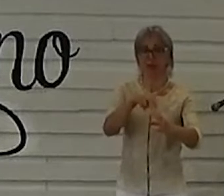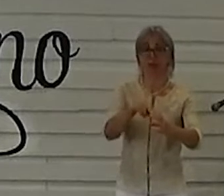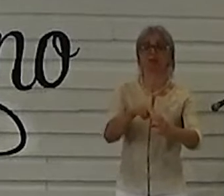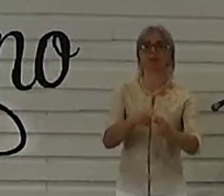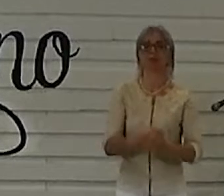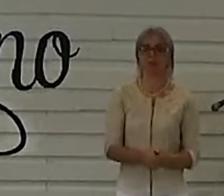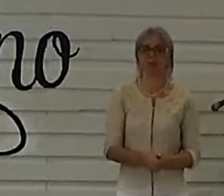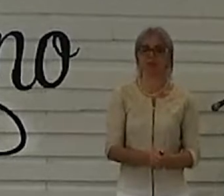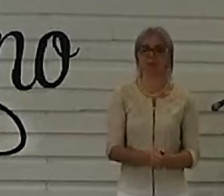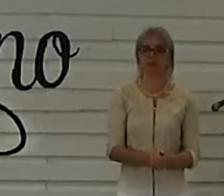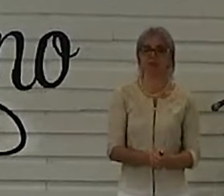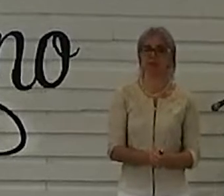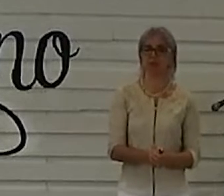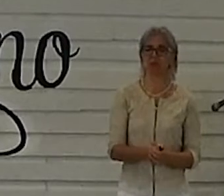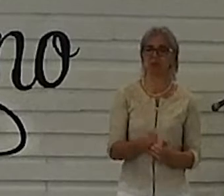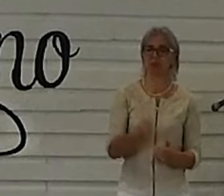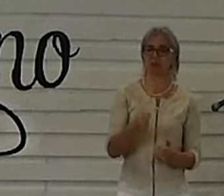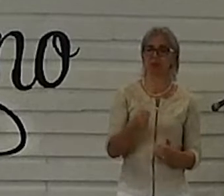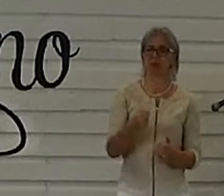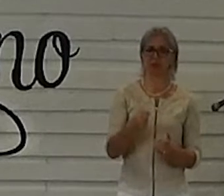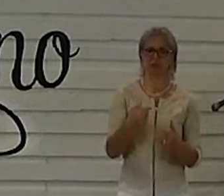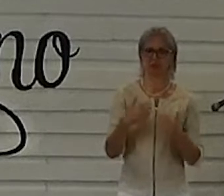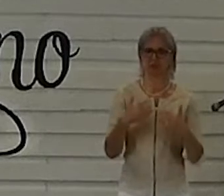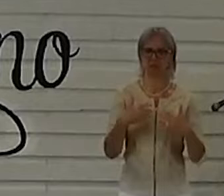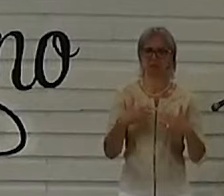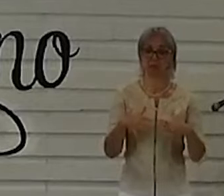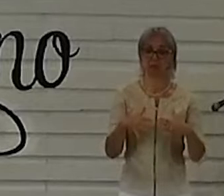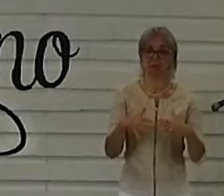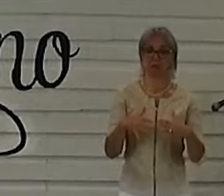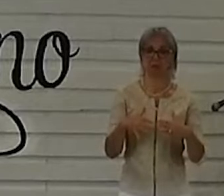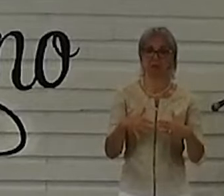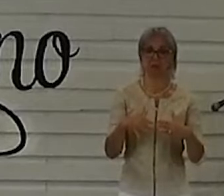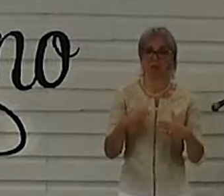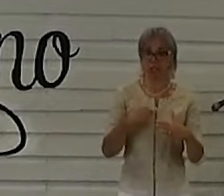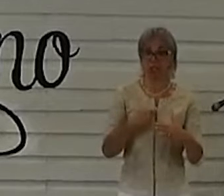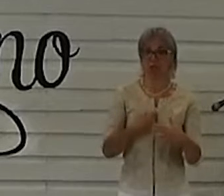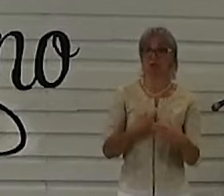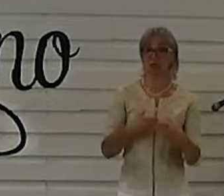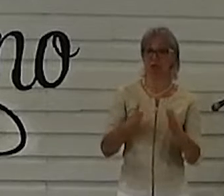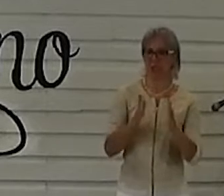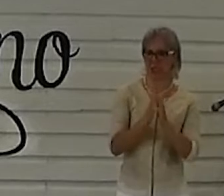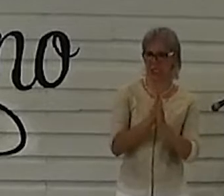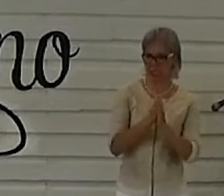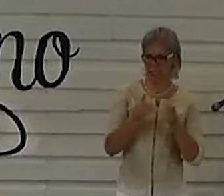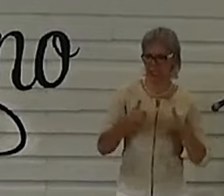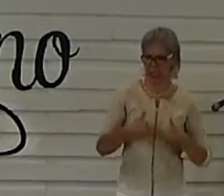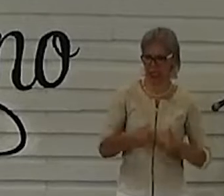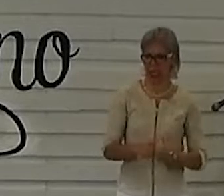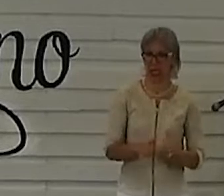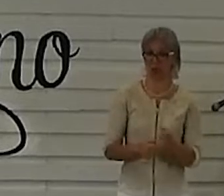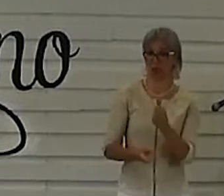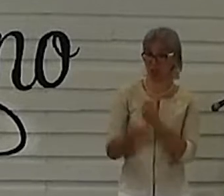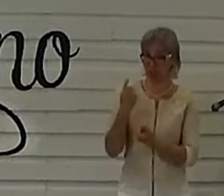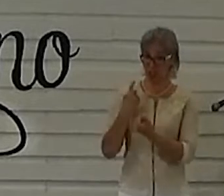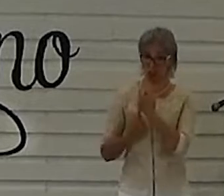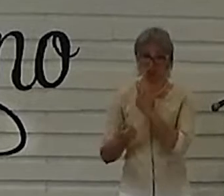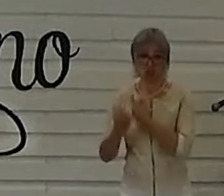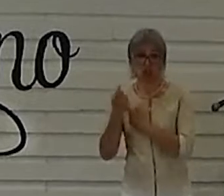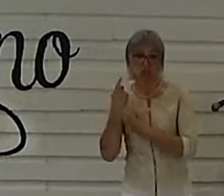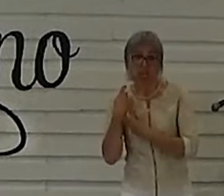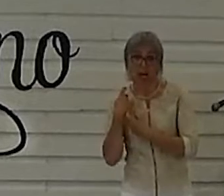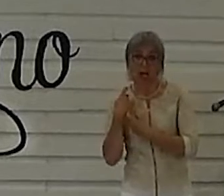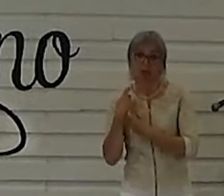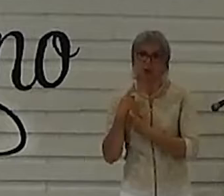prendere. Quando sono andato nella mia chiesa dove sono nato, e hanno saputo poi che io sono diventato un